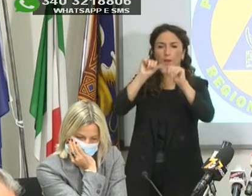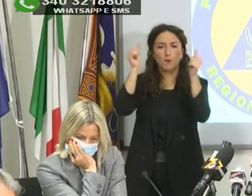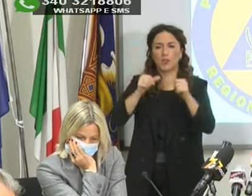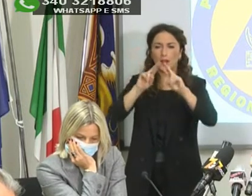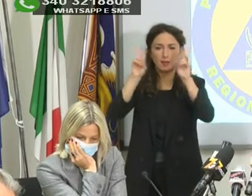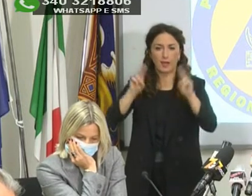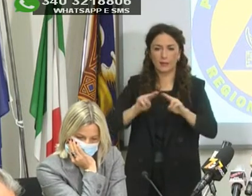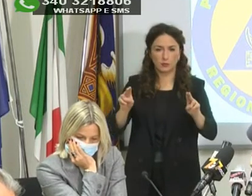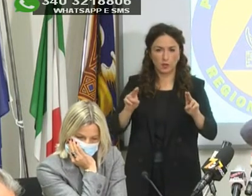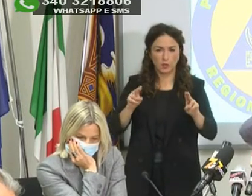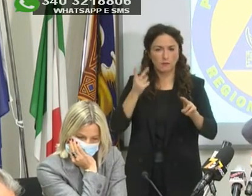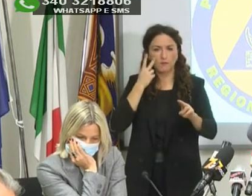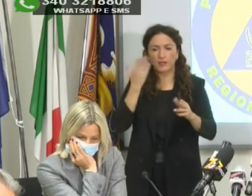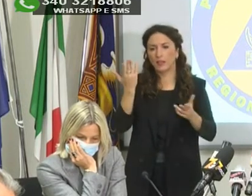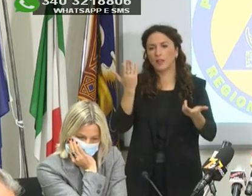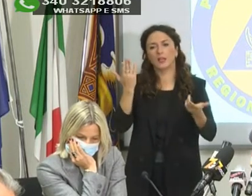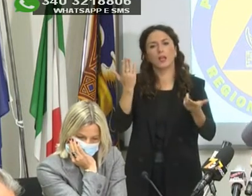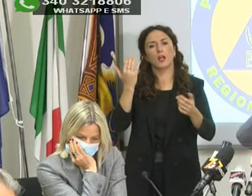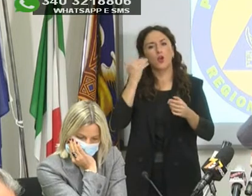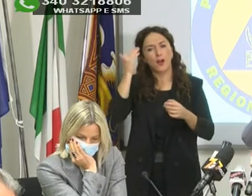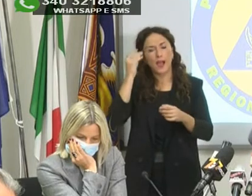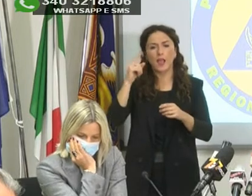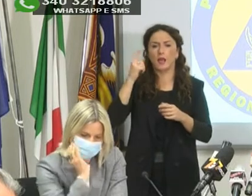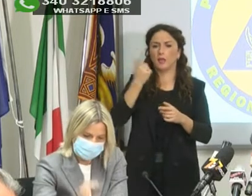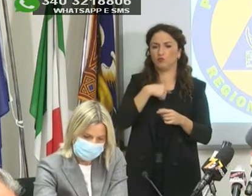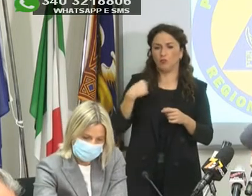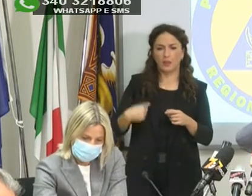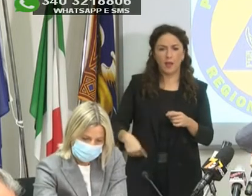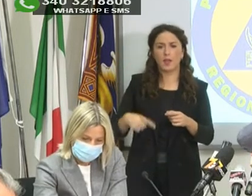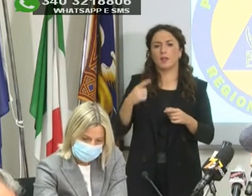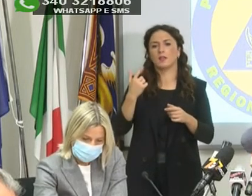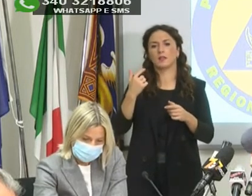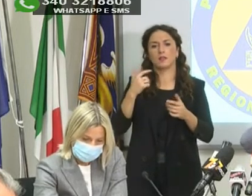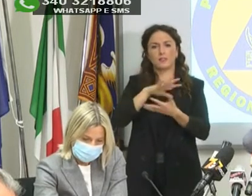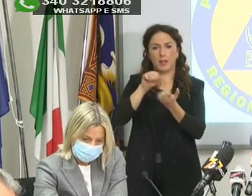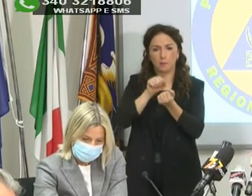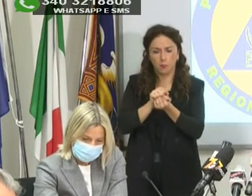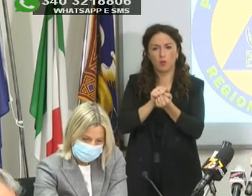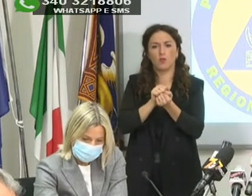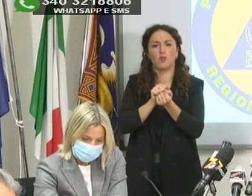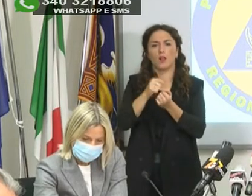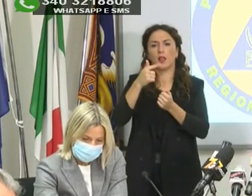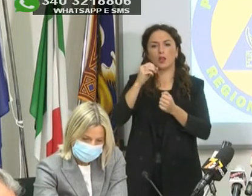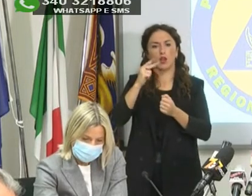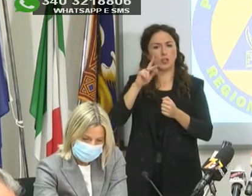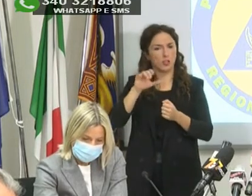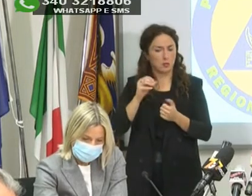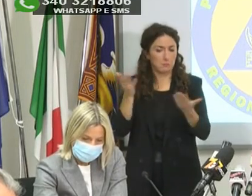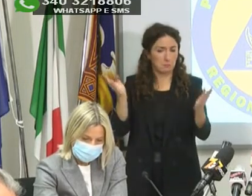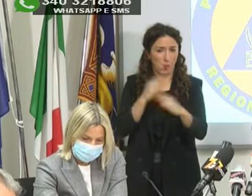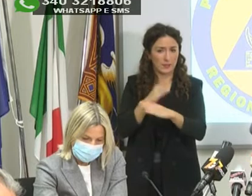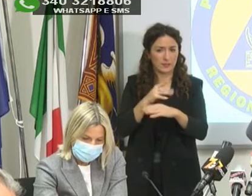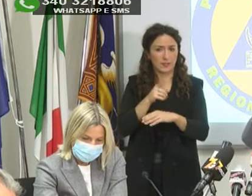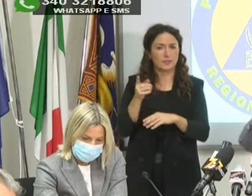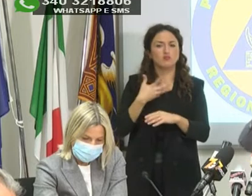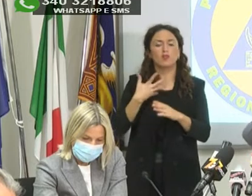internazionali. Andate a vedervi la Corea, andate a vedere la Cina, andate a vedere Singapore, Tokyo, dove volete andare, si